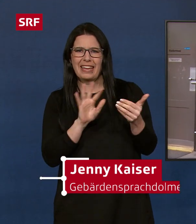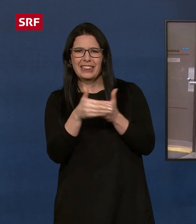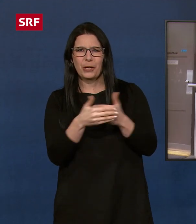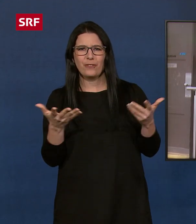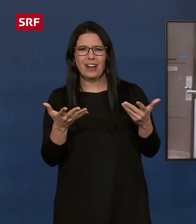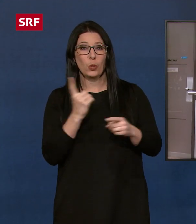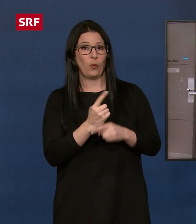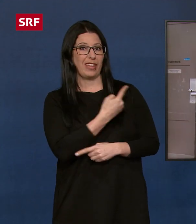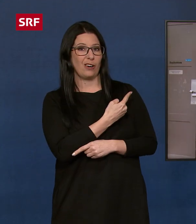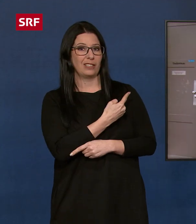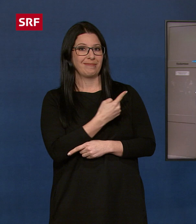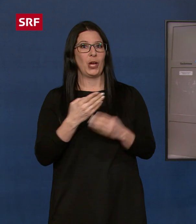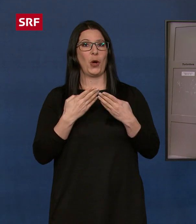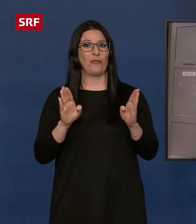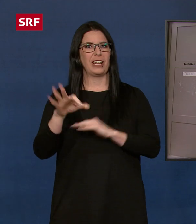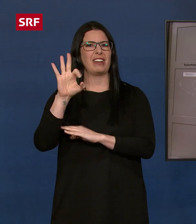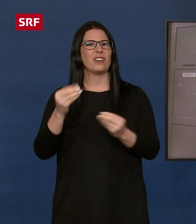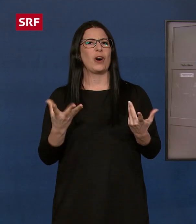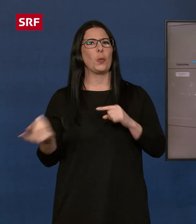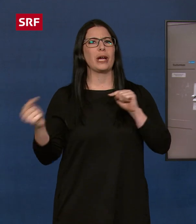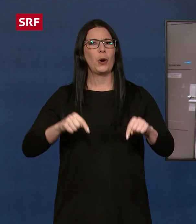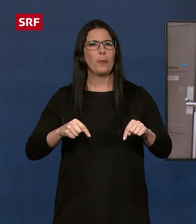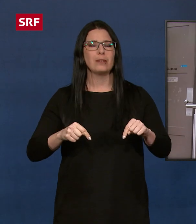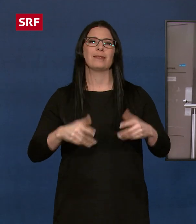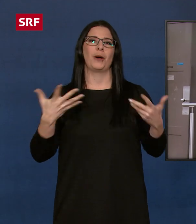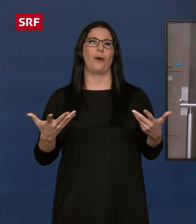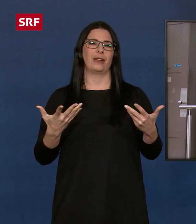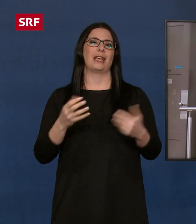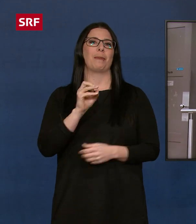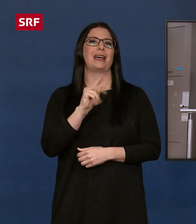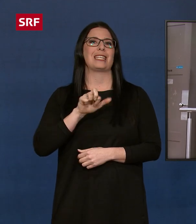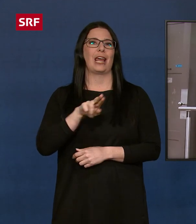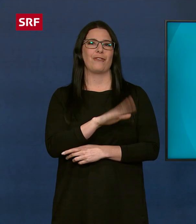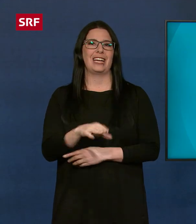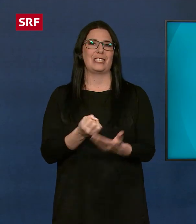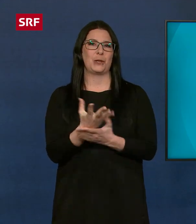hat und auch mit dem öffentlichen WC hier, das ist das Thema in deiner SRF Kids News.